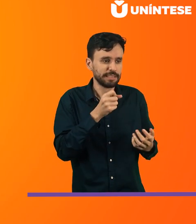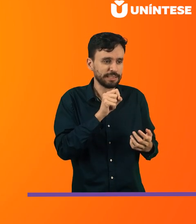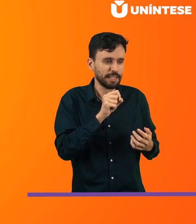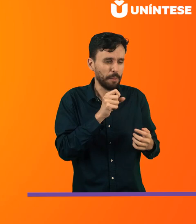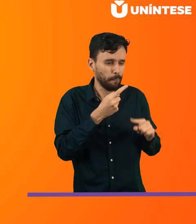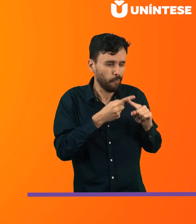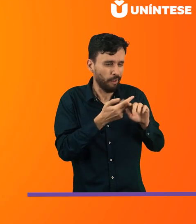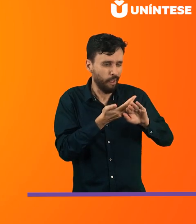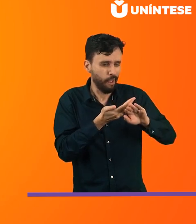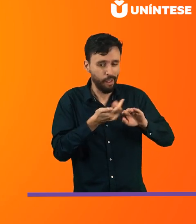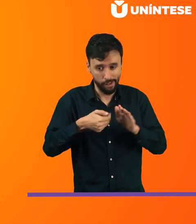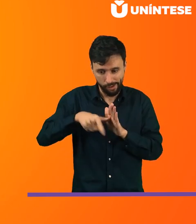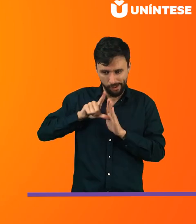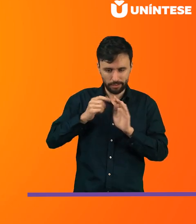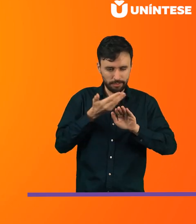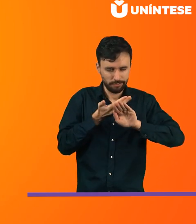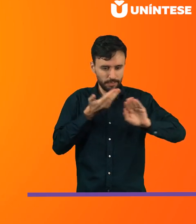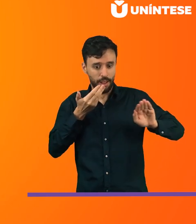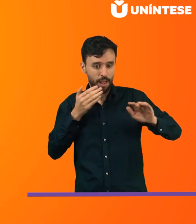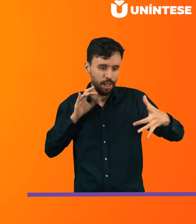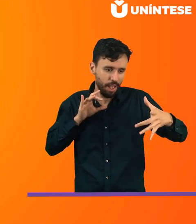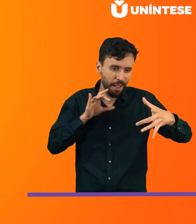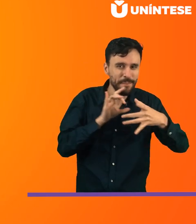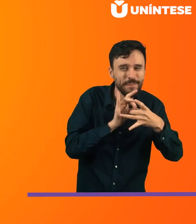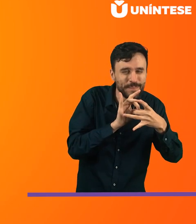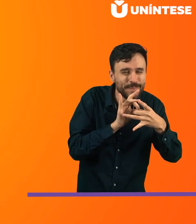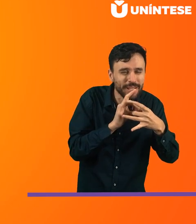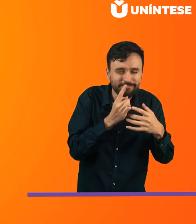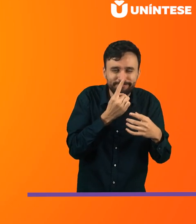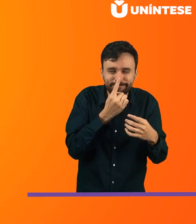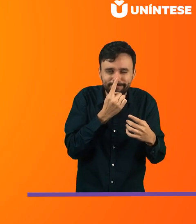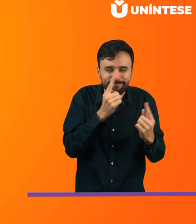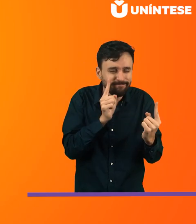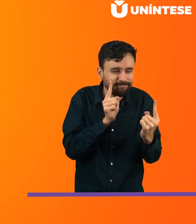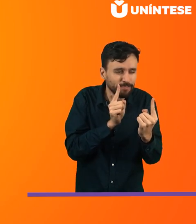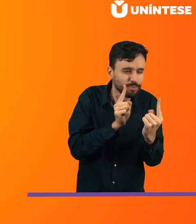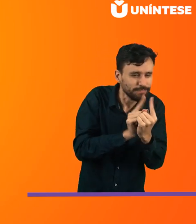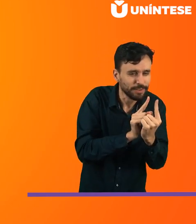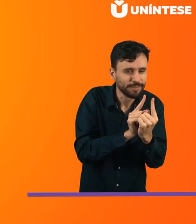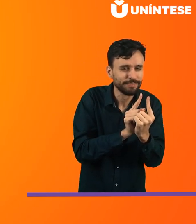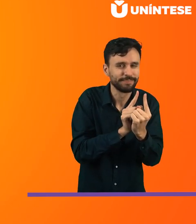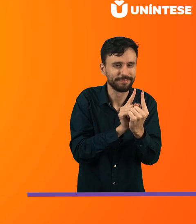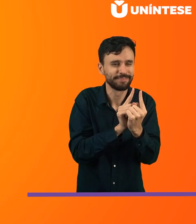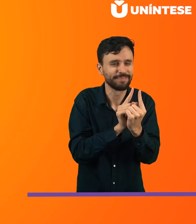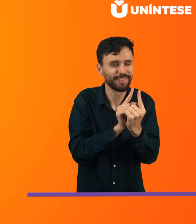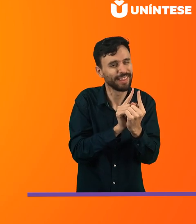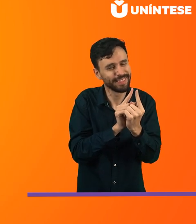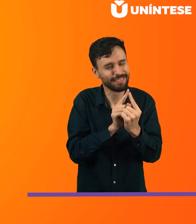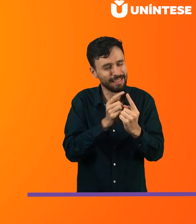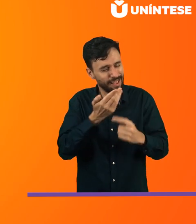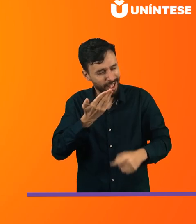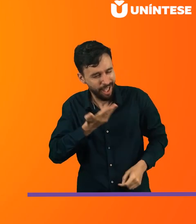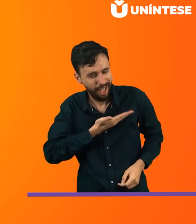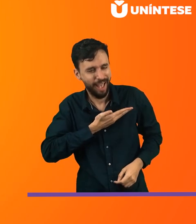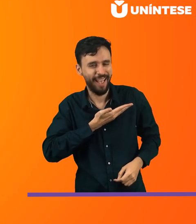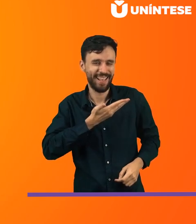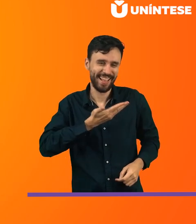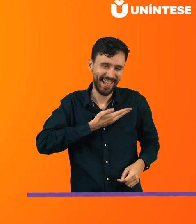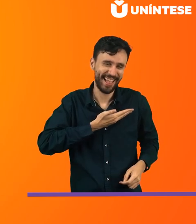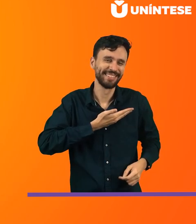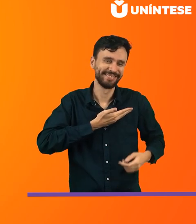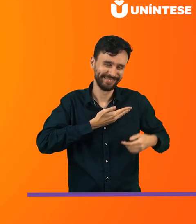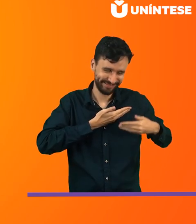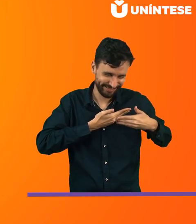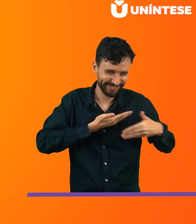pouco afastados, vocês vão, com o tempo, estreitando esses laços, e fazendo com que uma amizade muito bonita